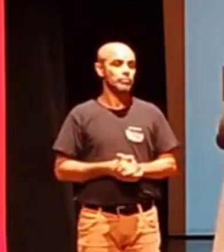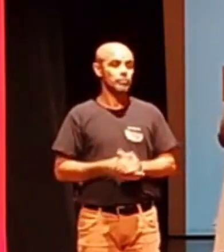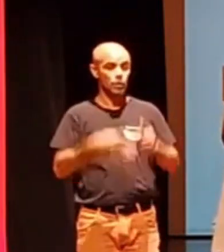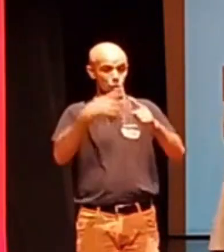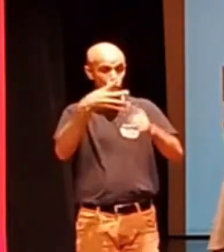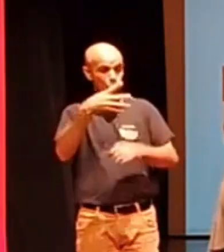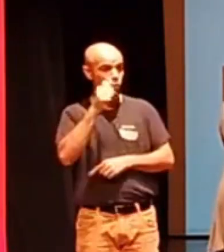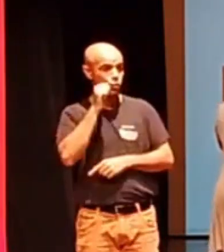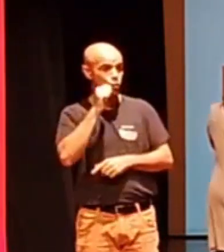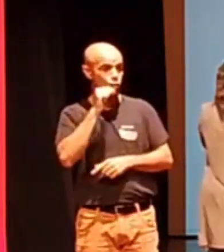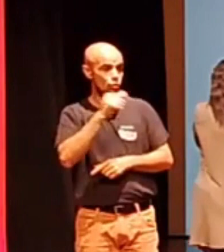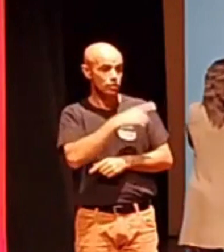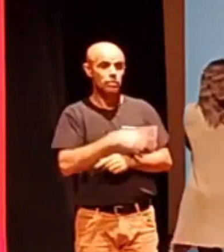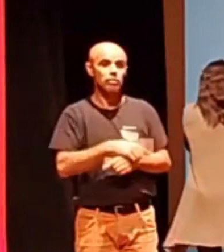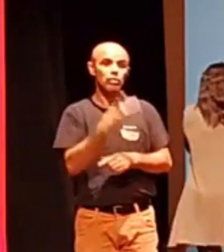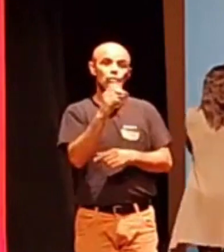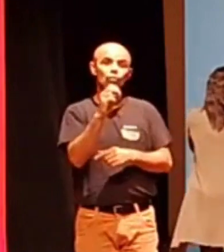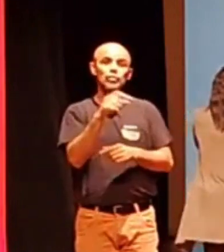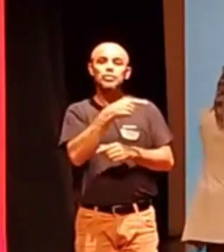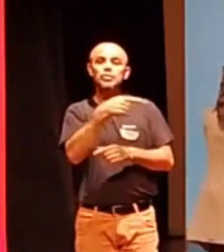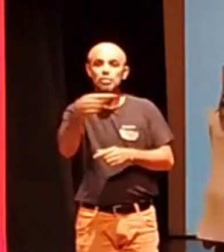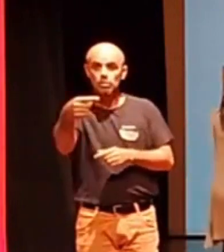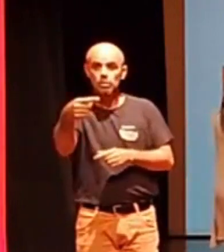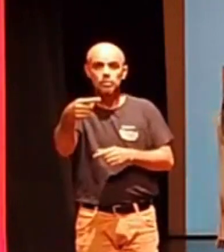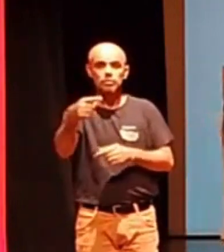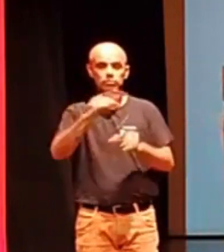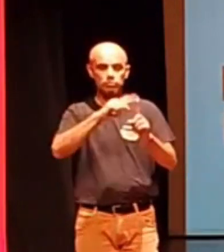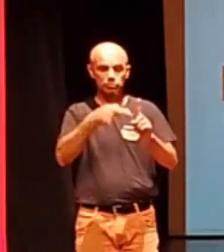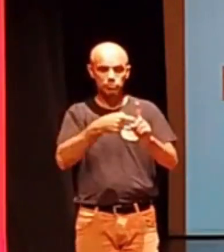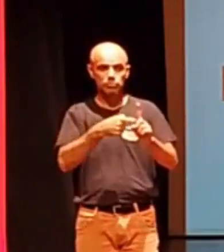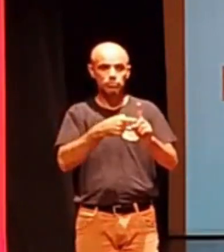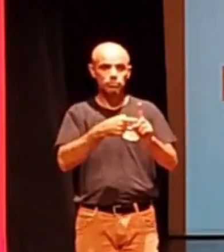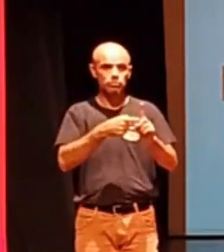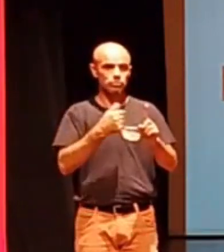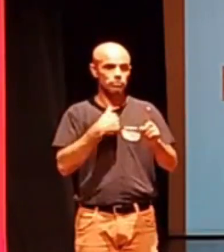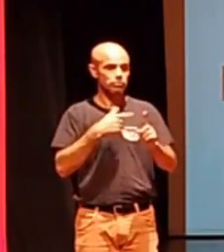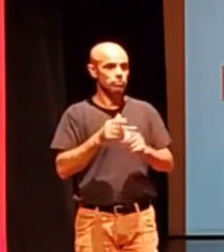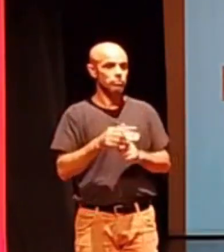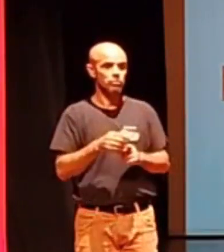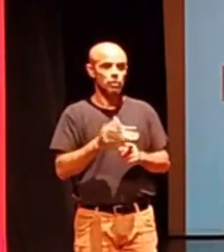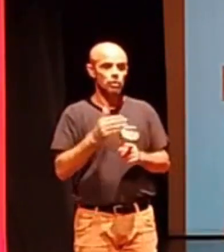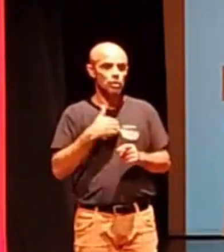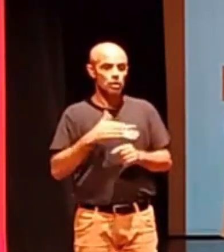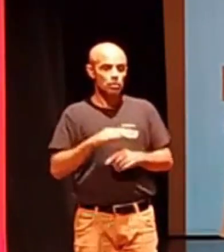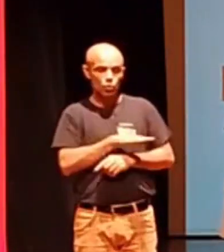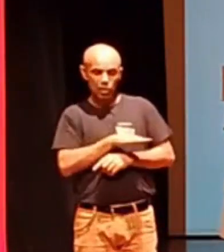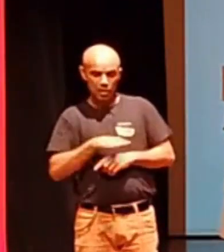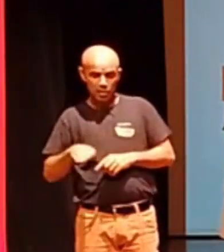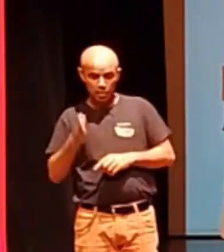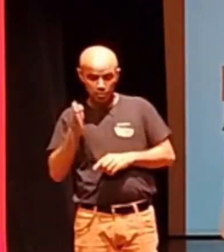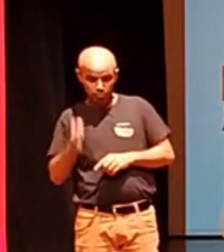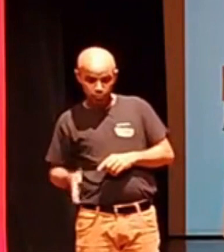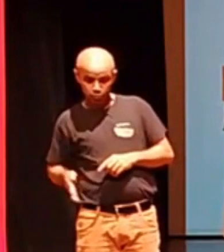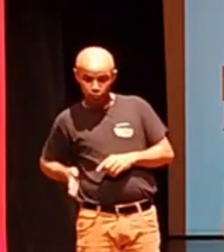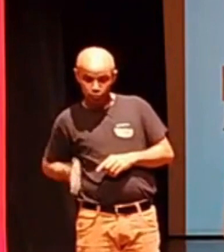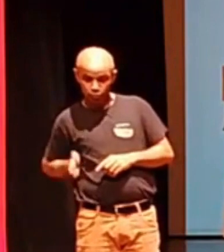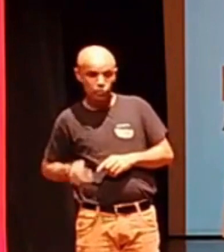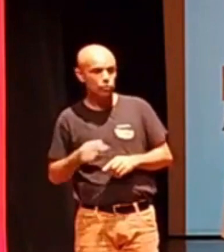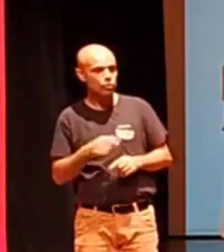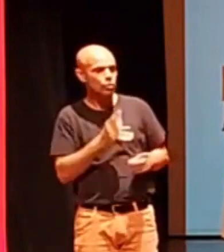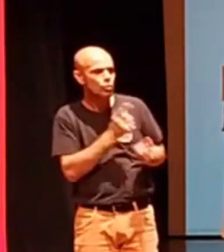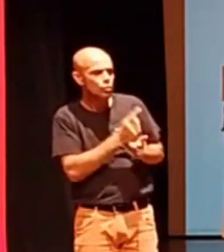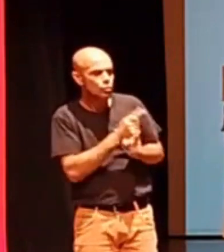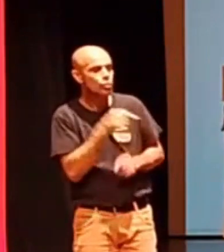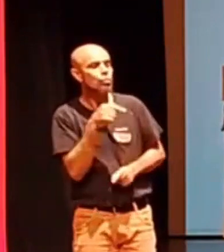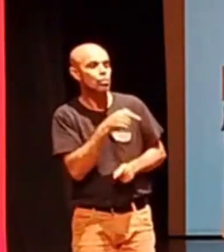gestantes, todas têm 20 semanas de gestação. Tá? Nesse plano mais sagital, né, nessa postura lateral, a gente percebe o quanto cada uma